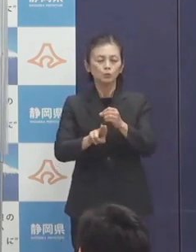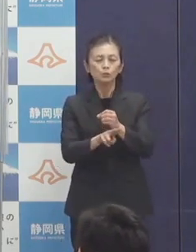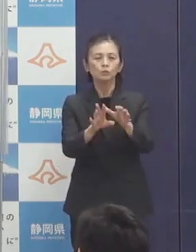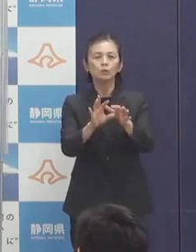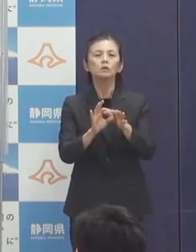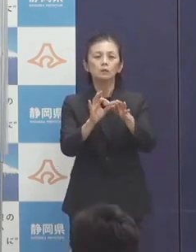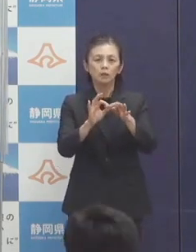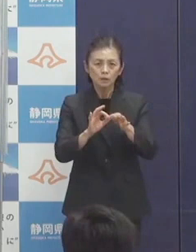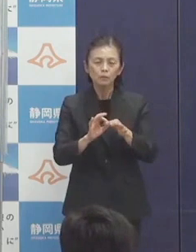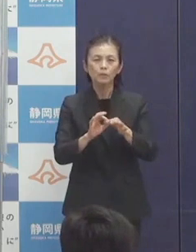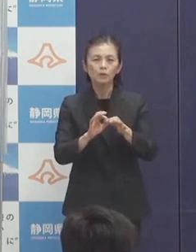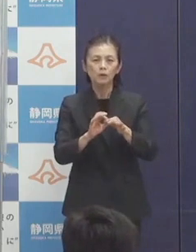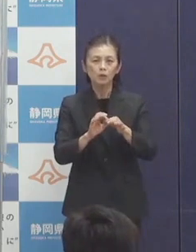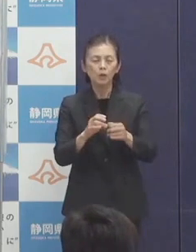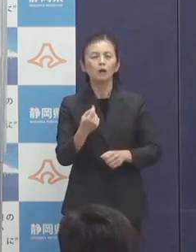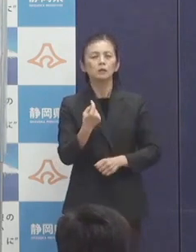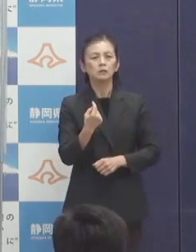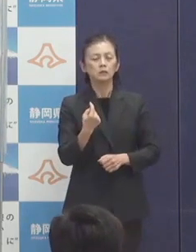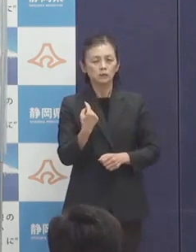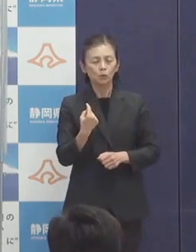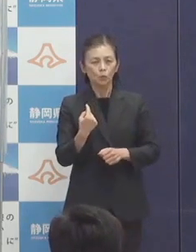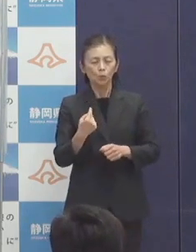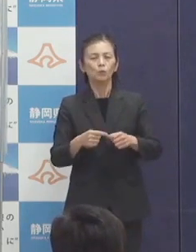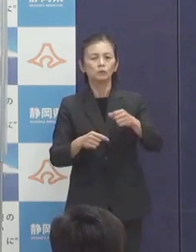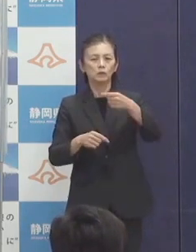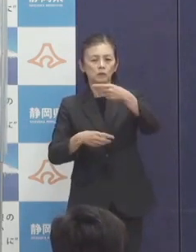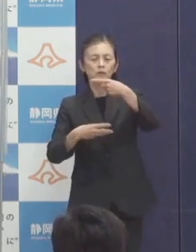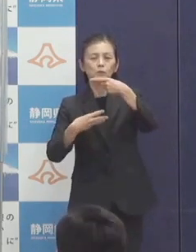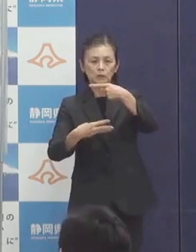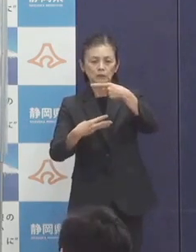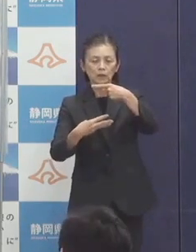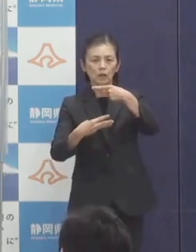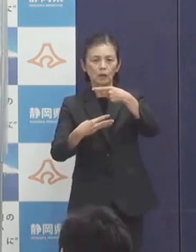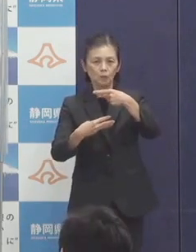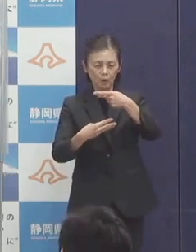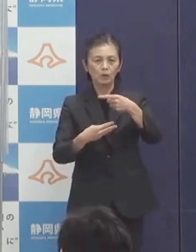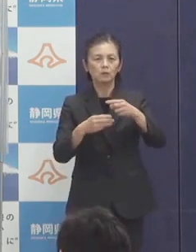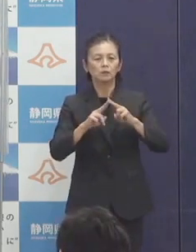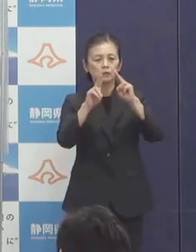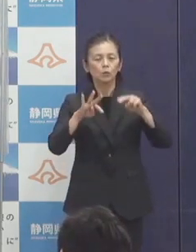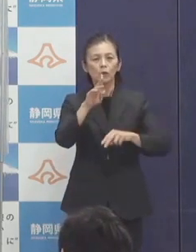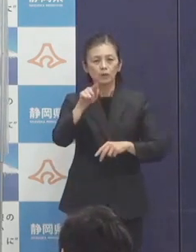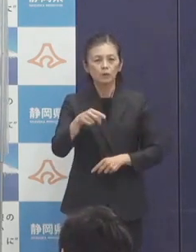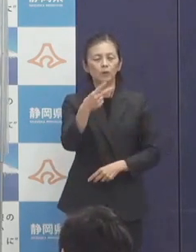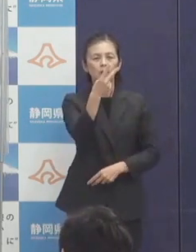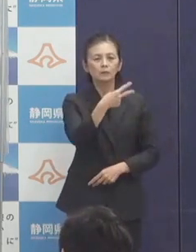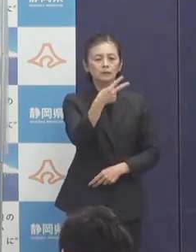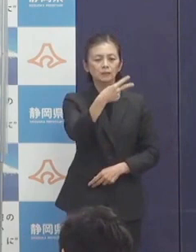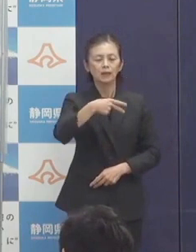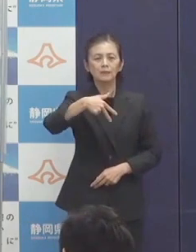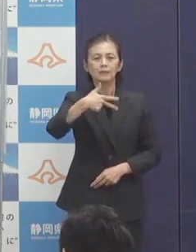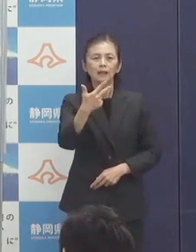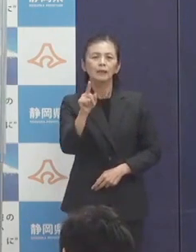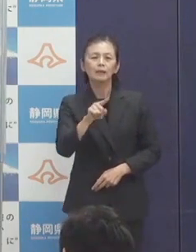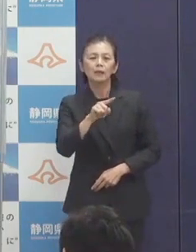しましては、昨日段階で静岡県の感染者は2700人余りであります。